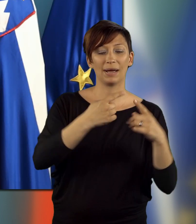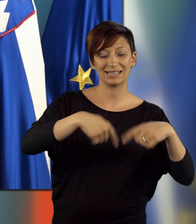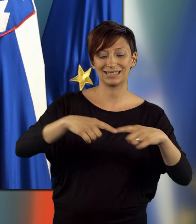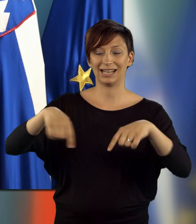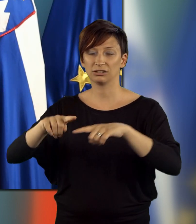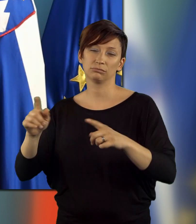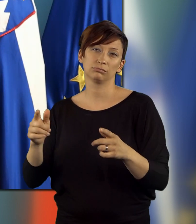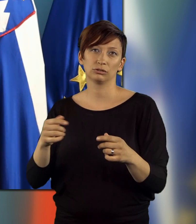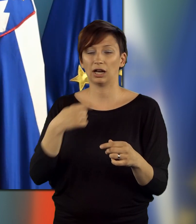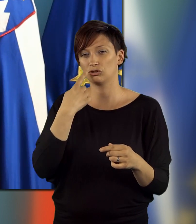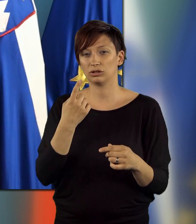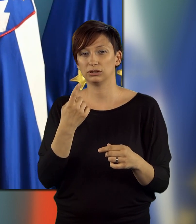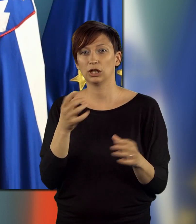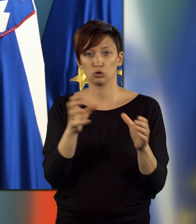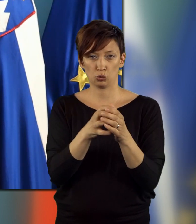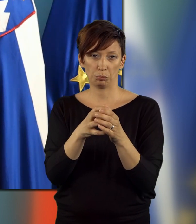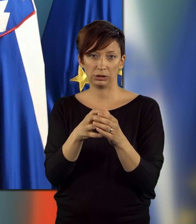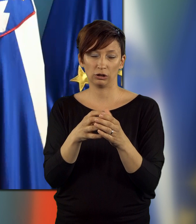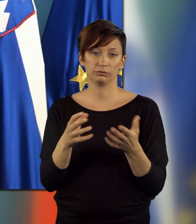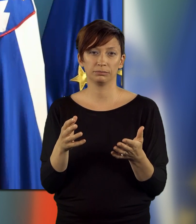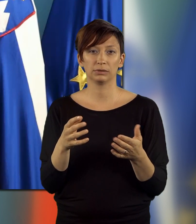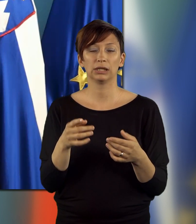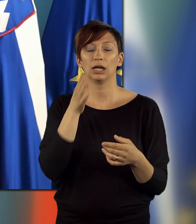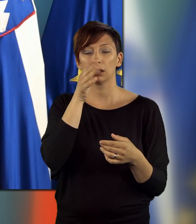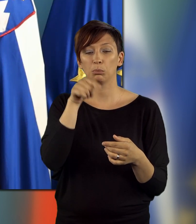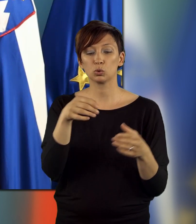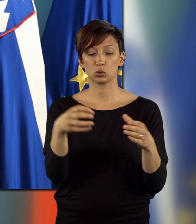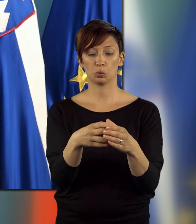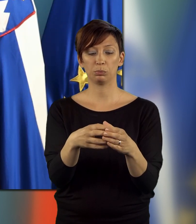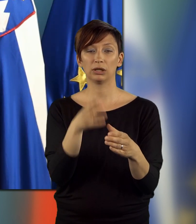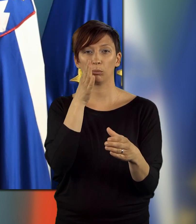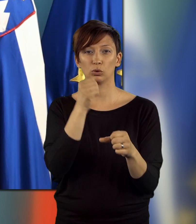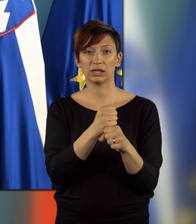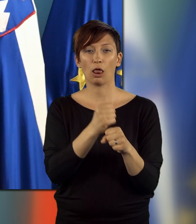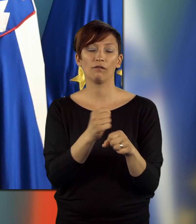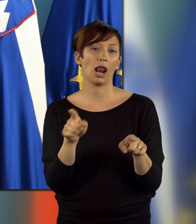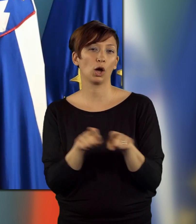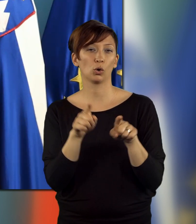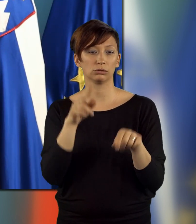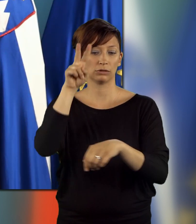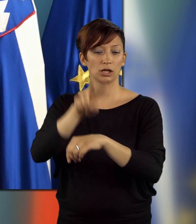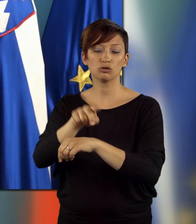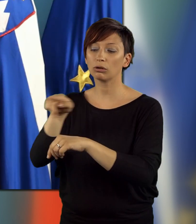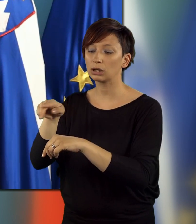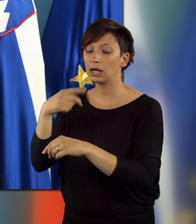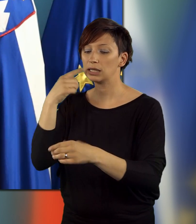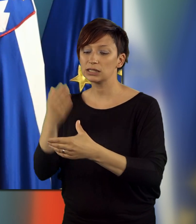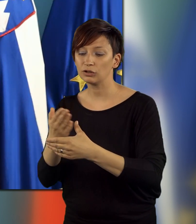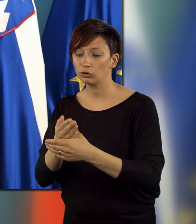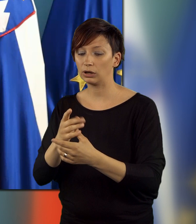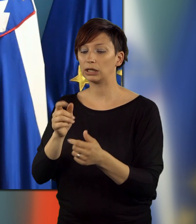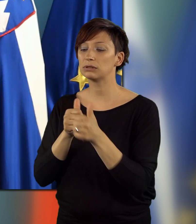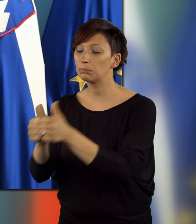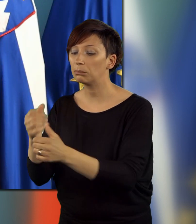medsektorsko, ali če hočete, skupino, ki bo delovala kot nadzorna, svetovalna